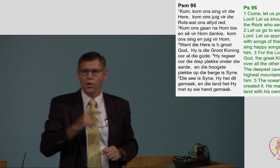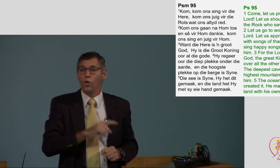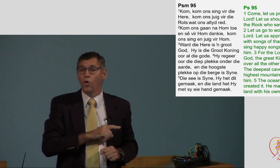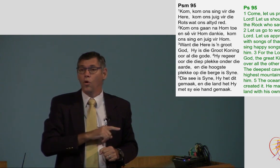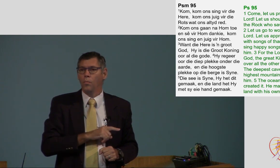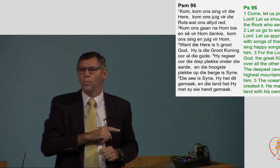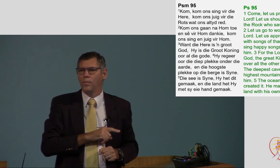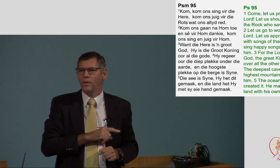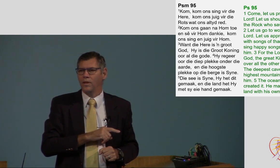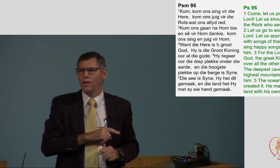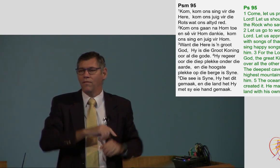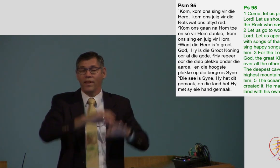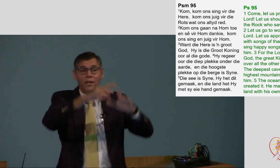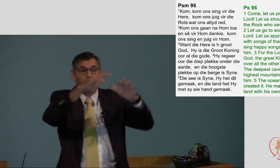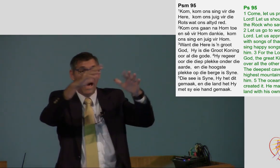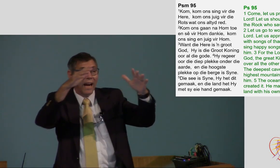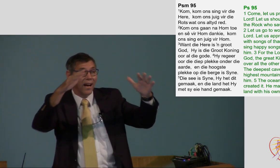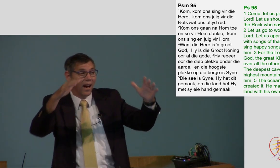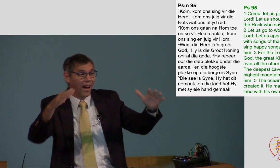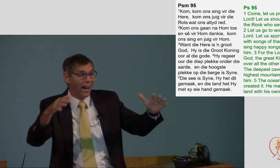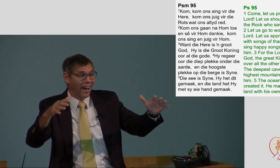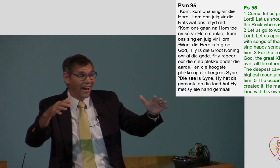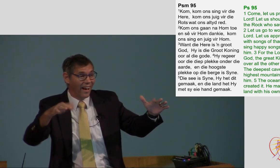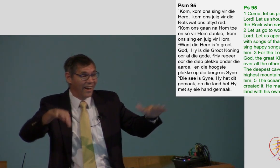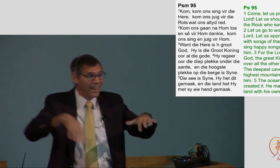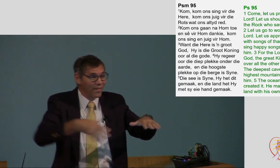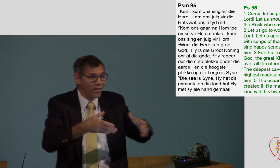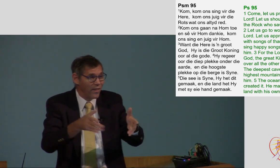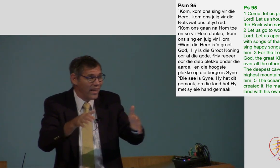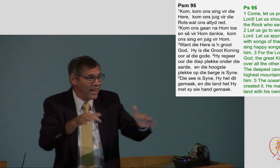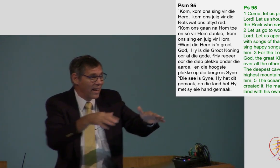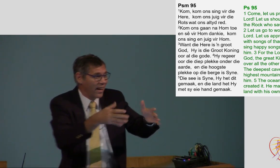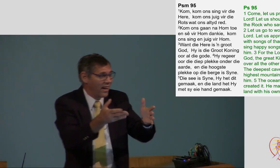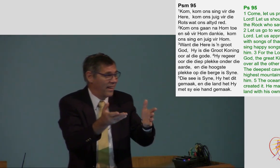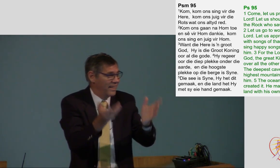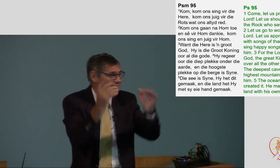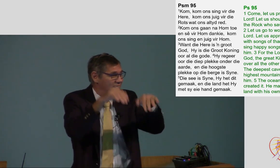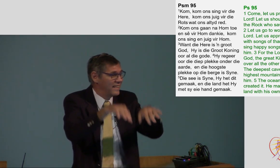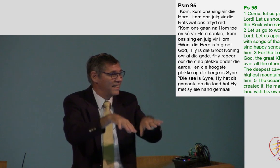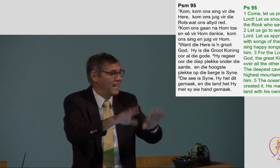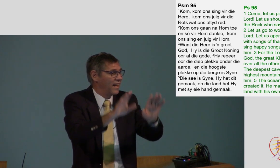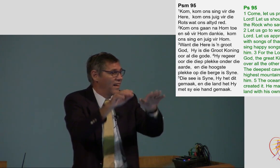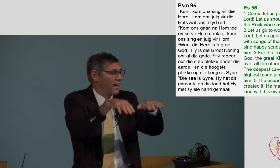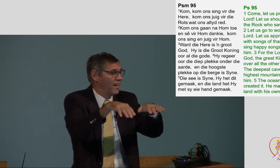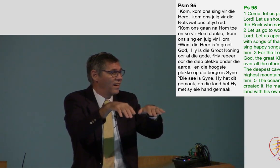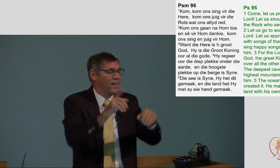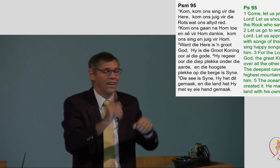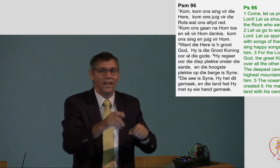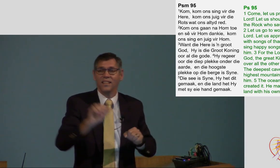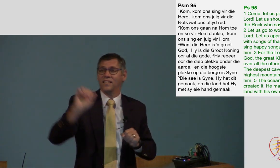Hoekom? Want die berge, riviere, die see,